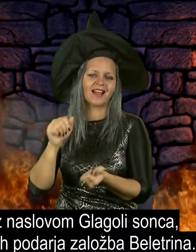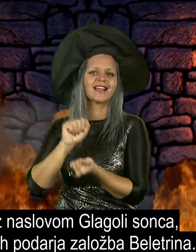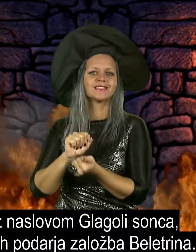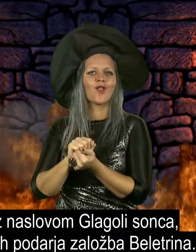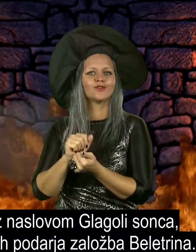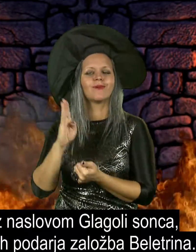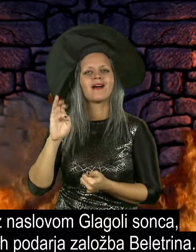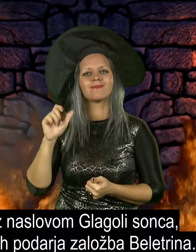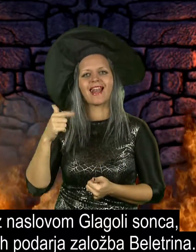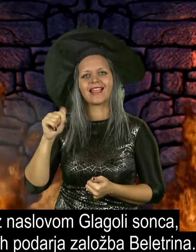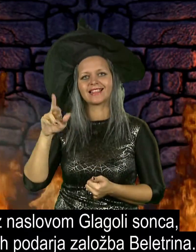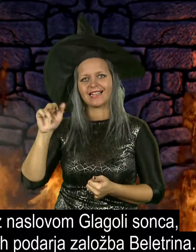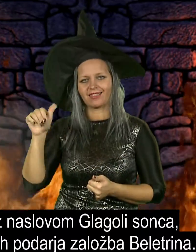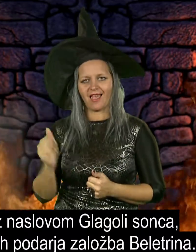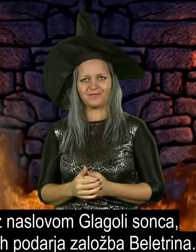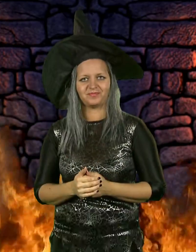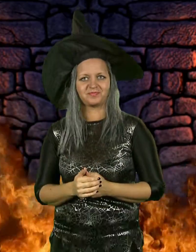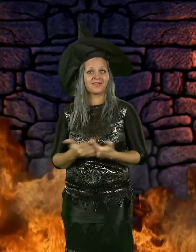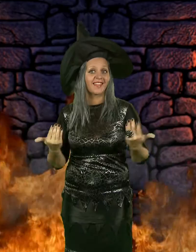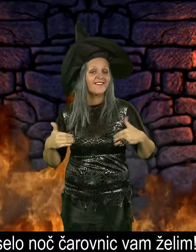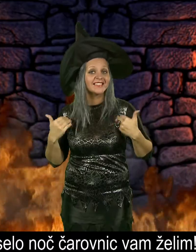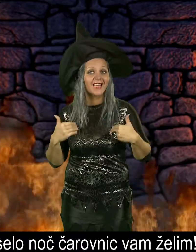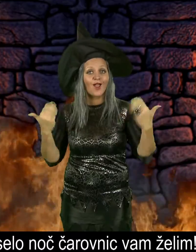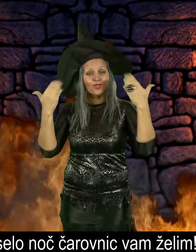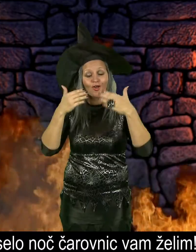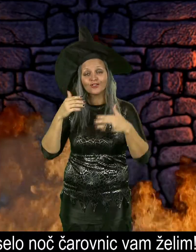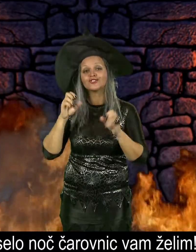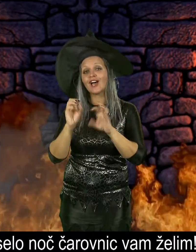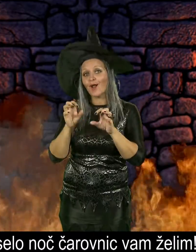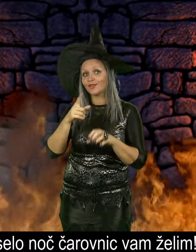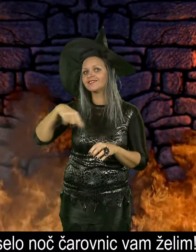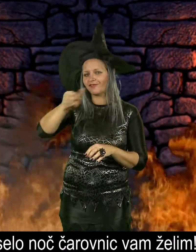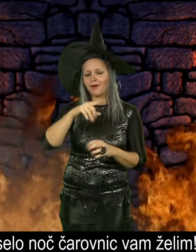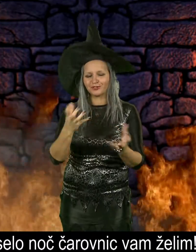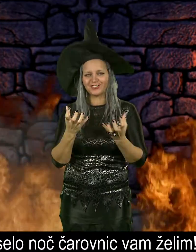Veselo noč čarovnic vam želim!